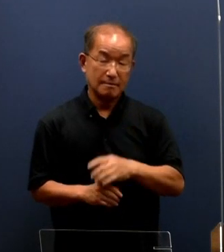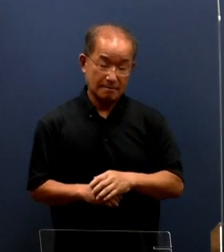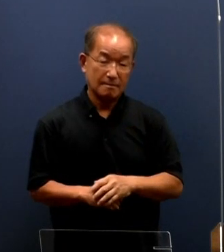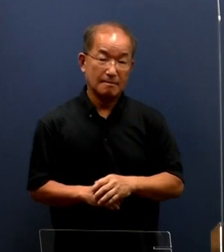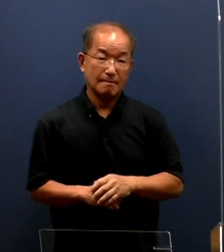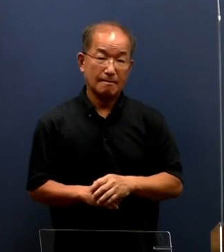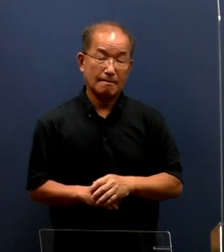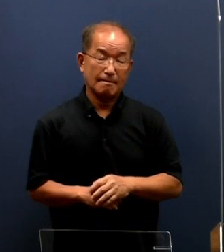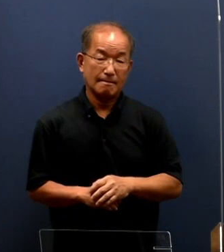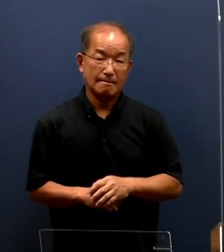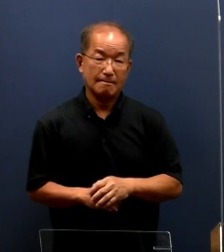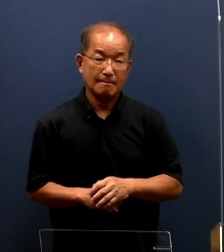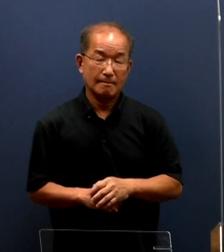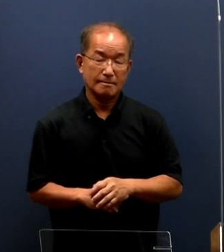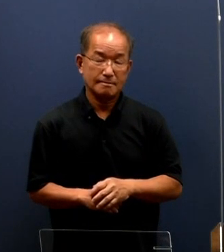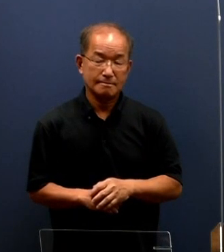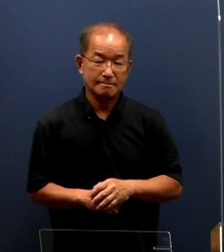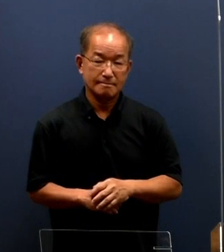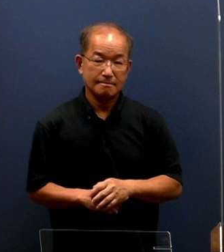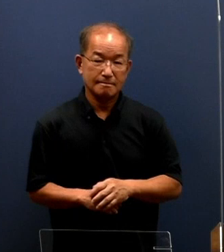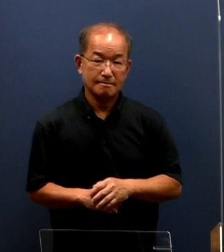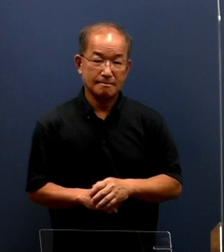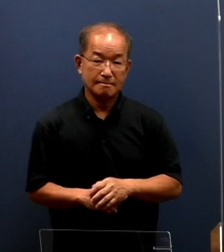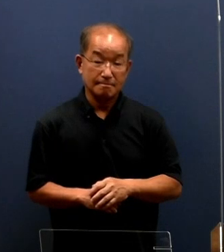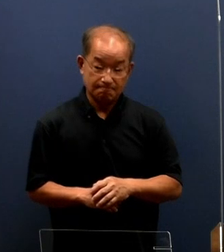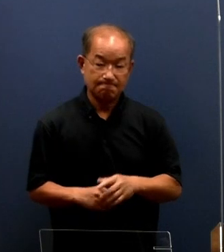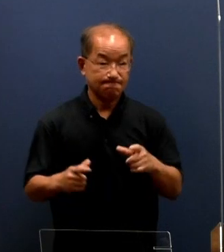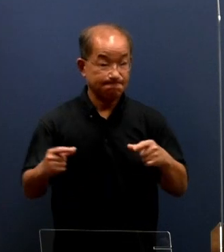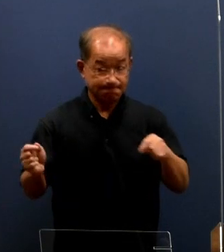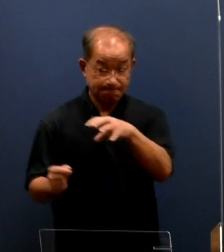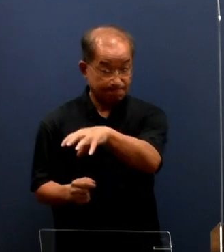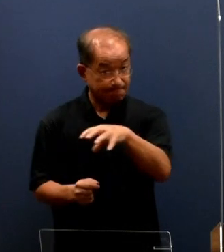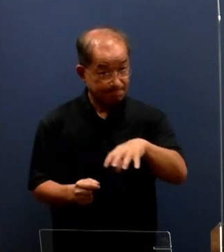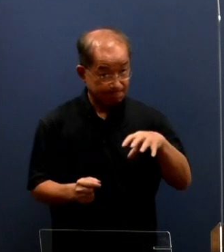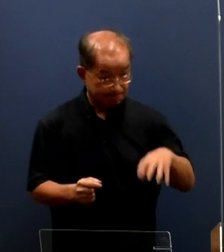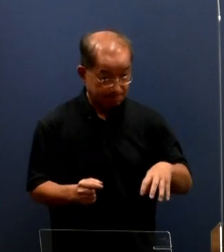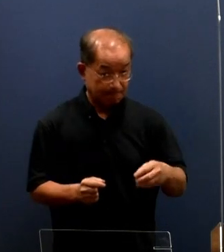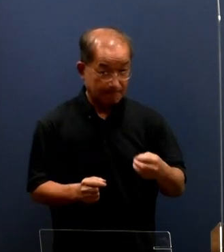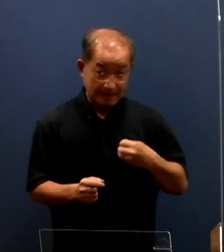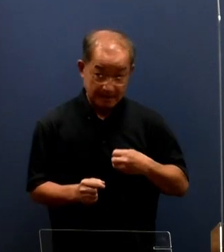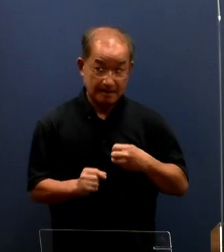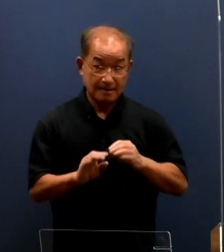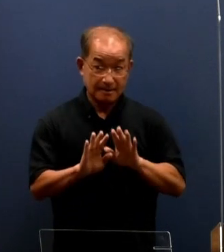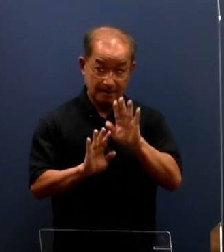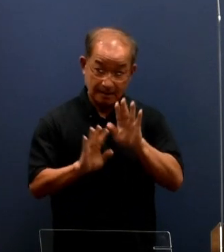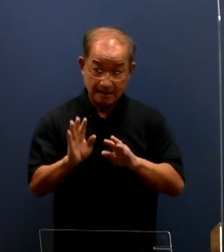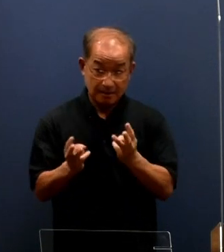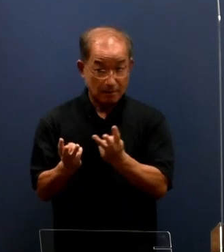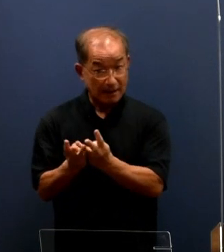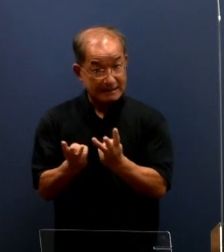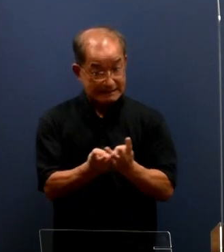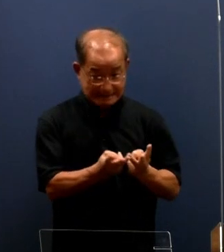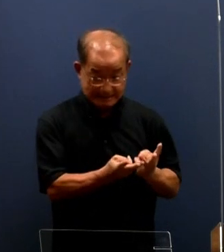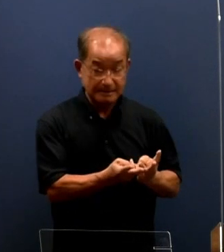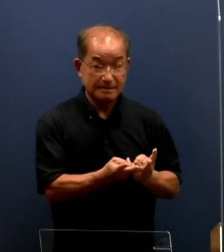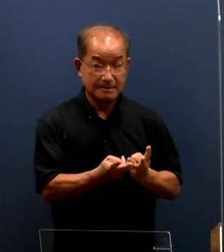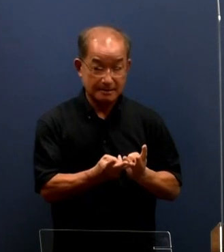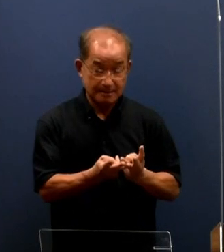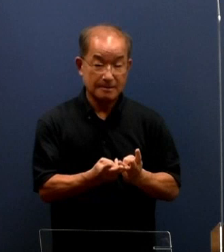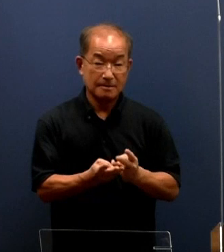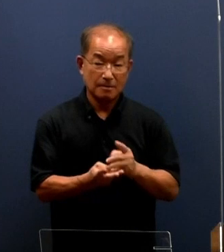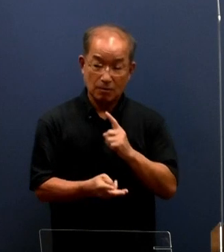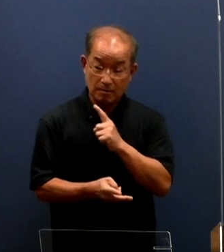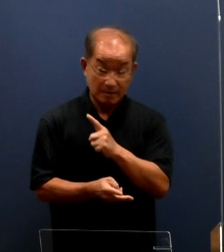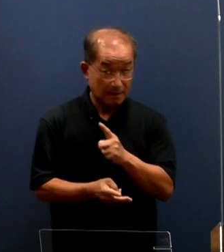というふうに、各地の感染者数の状況をですね、見ます